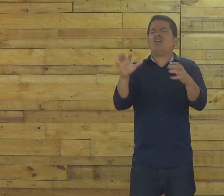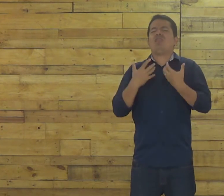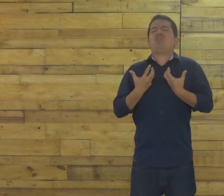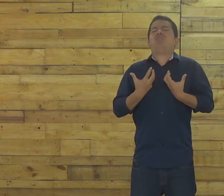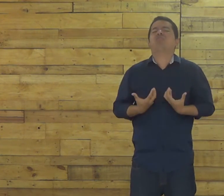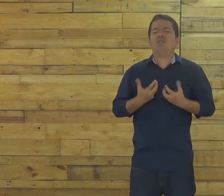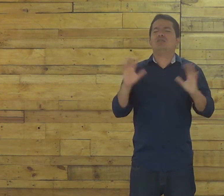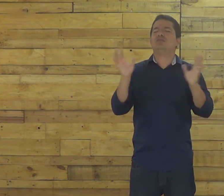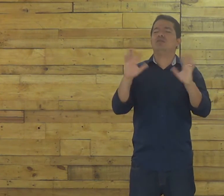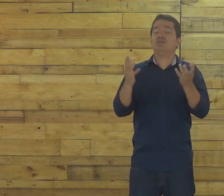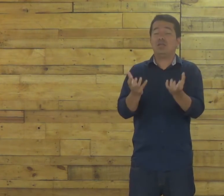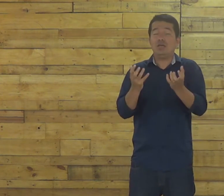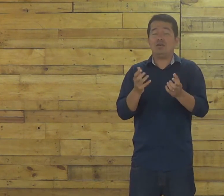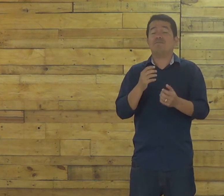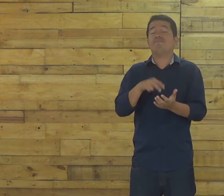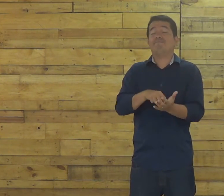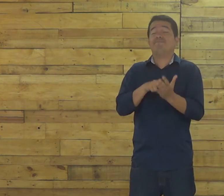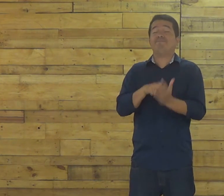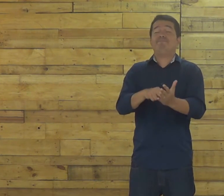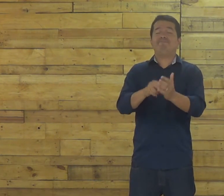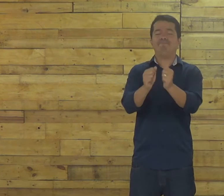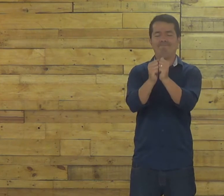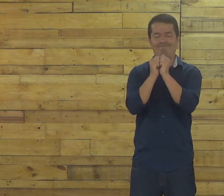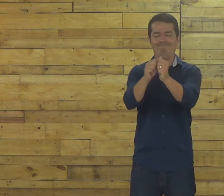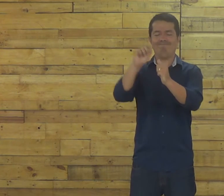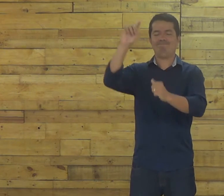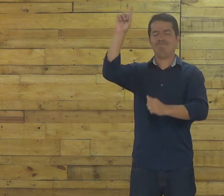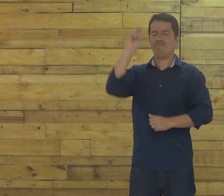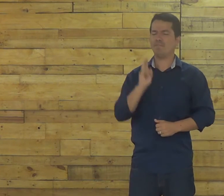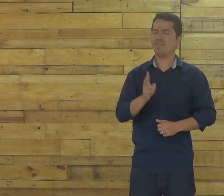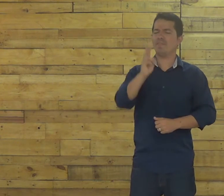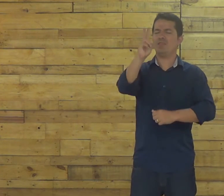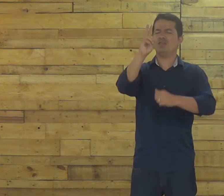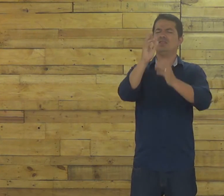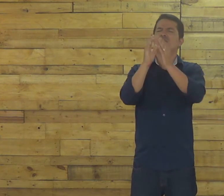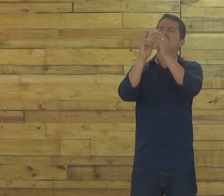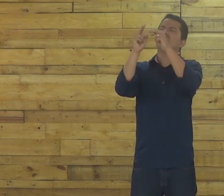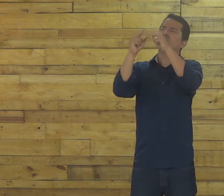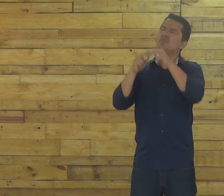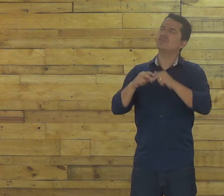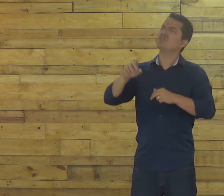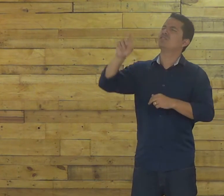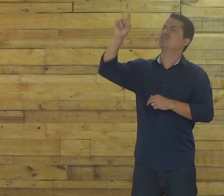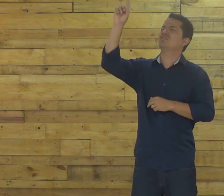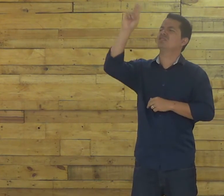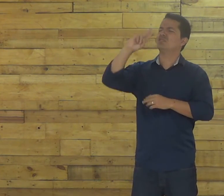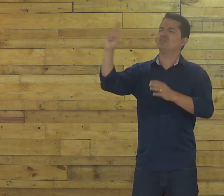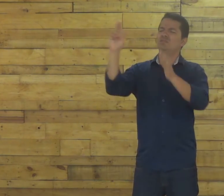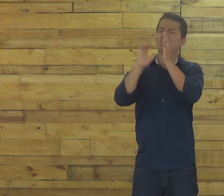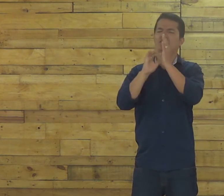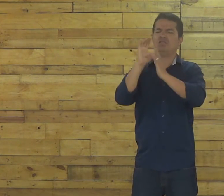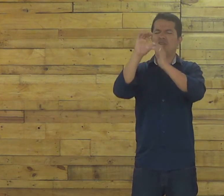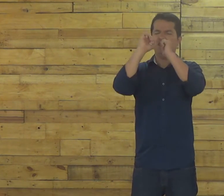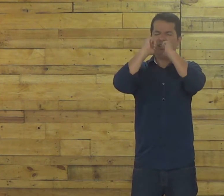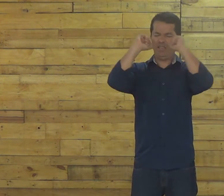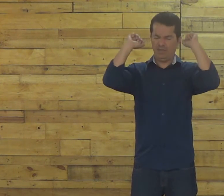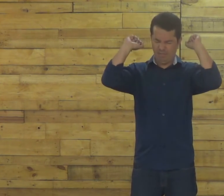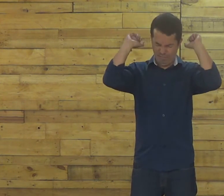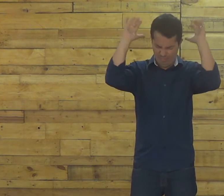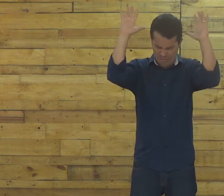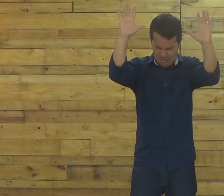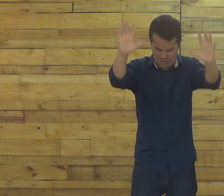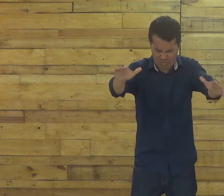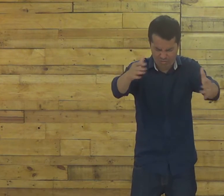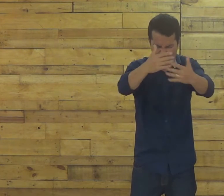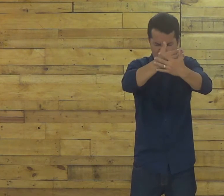avivados. Não queremos estar cansados. Nós queremos estar com o Senhor, sempre, sempre. É por isso que eu te peço,